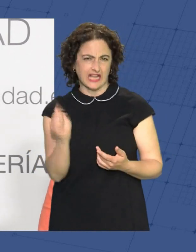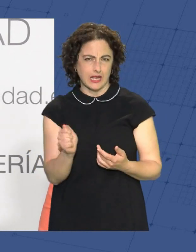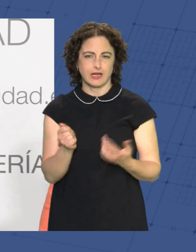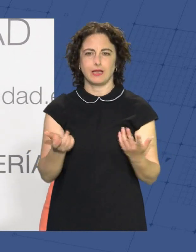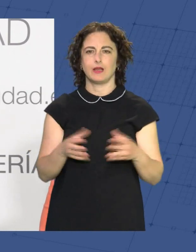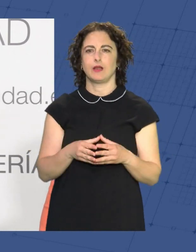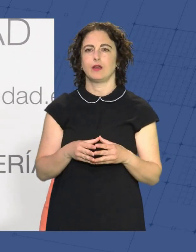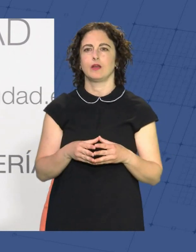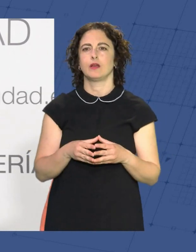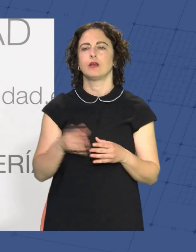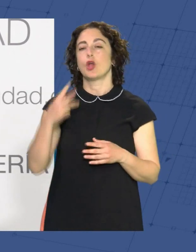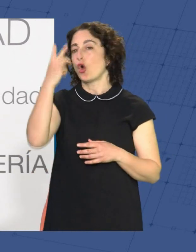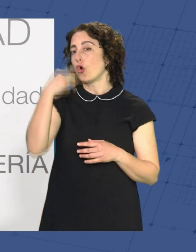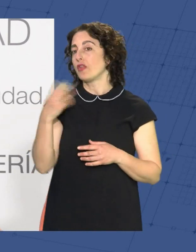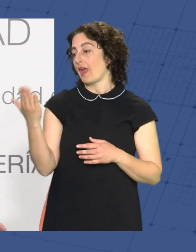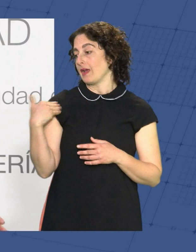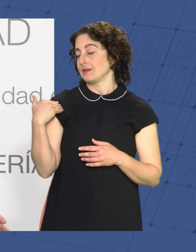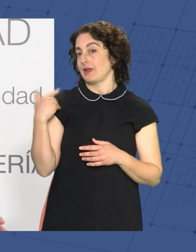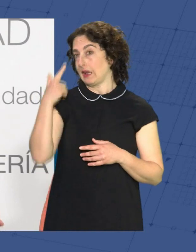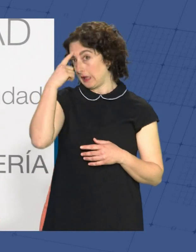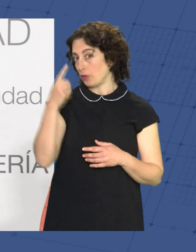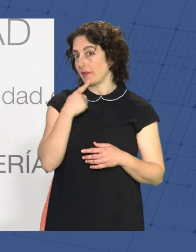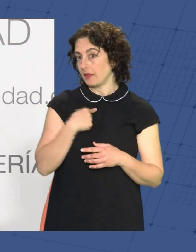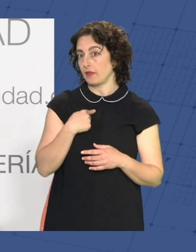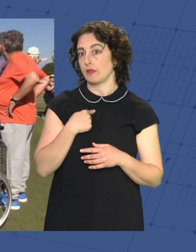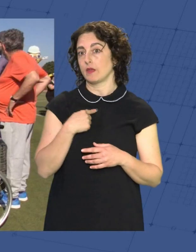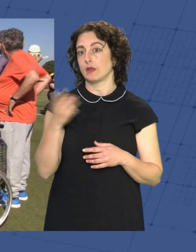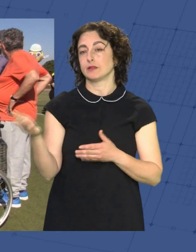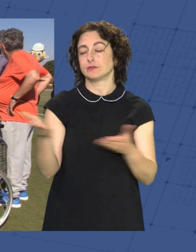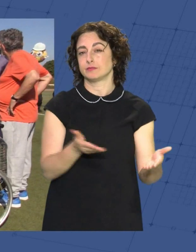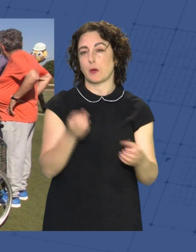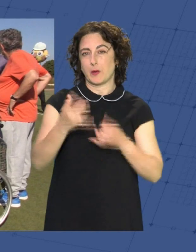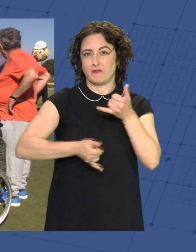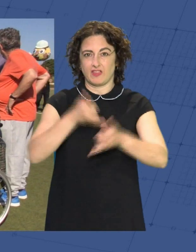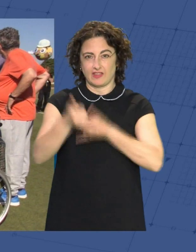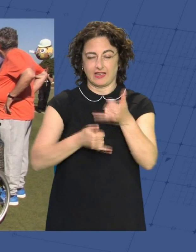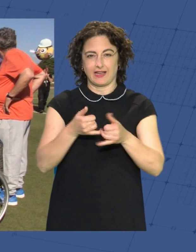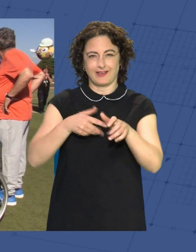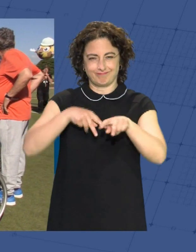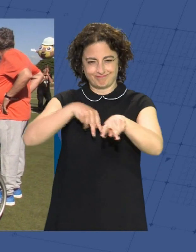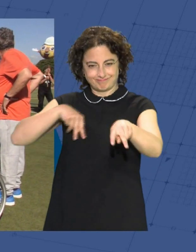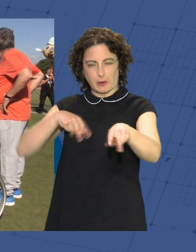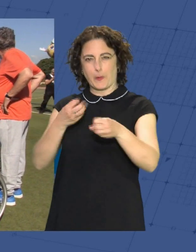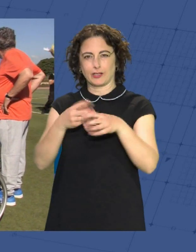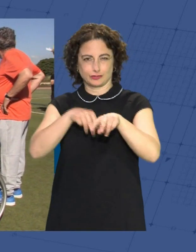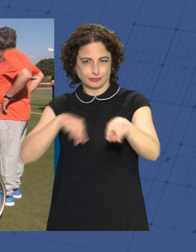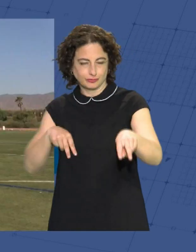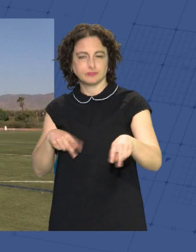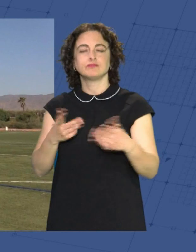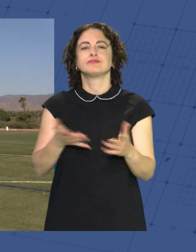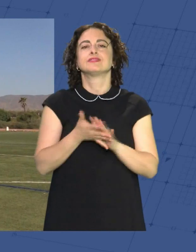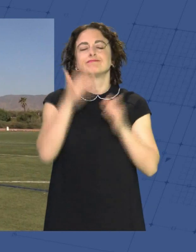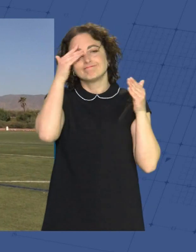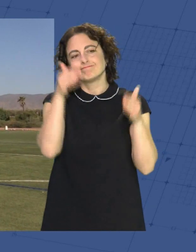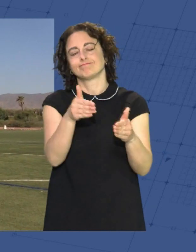por parte de la ONCE ayer mismo se nos decía que va a traer varias bicis tanto esta cita pone el acento en la necesidad